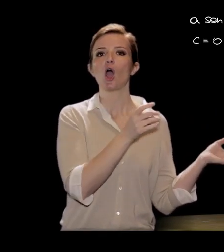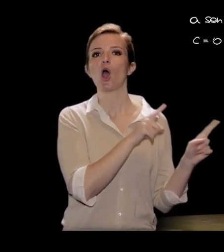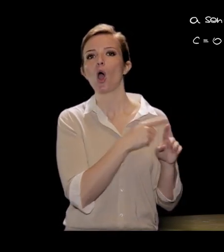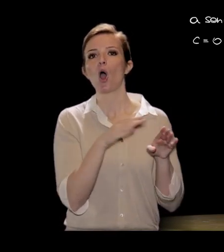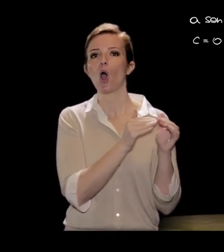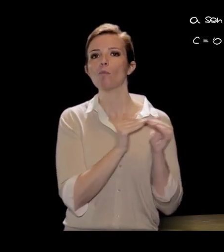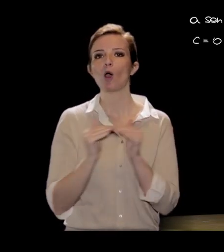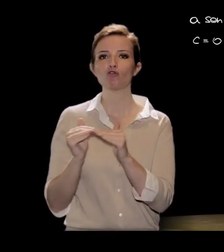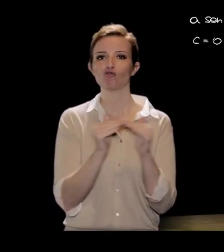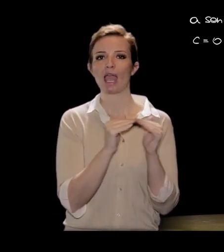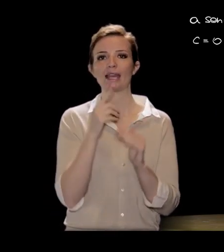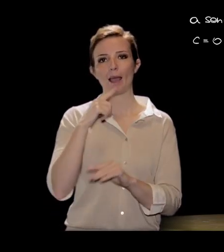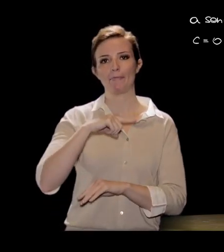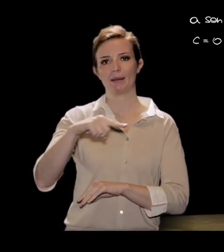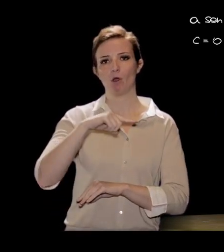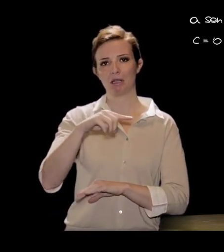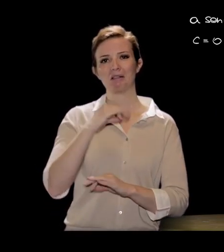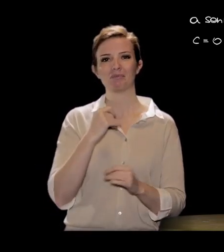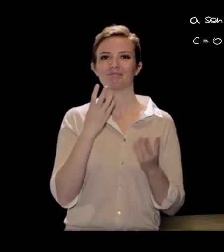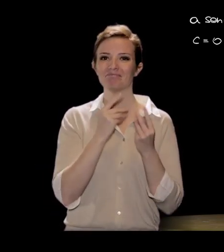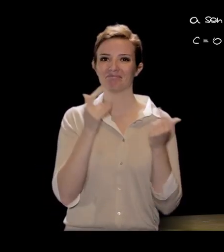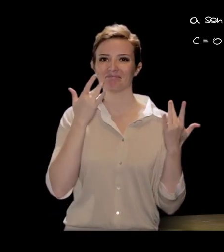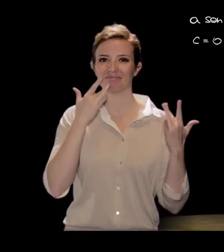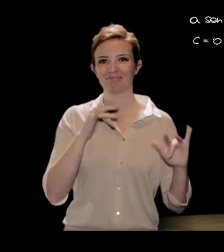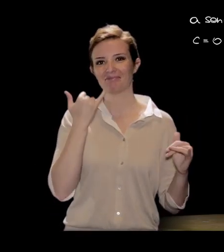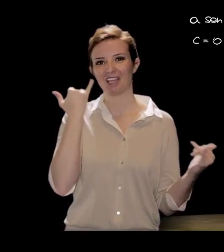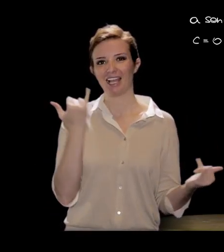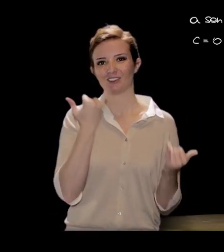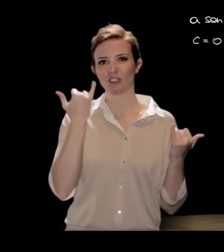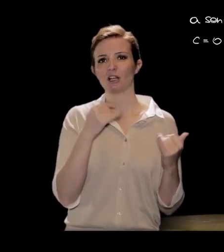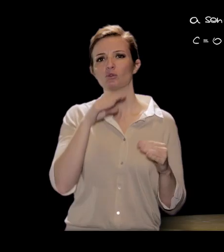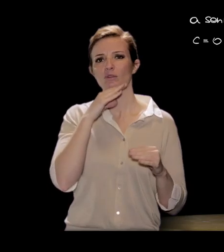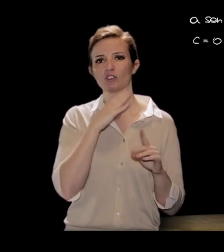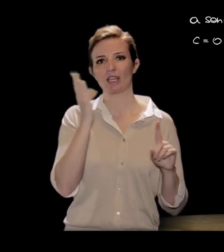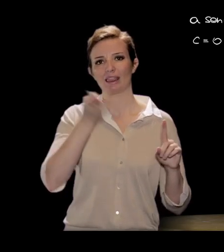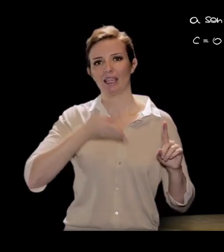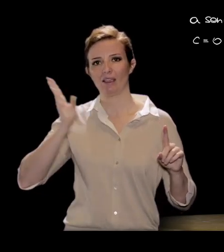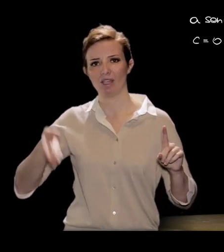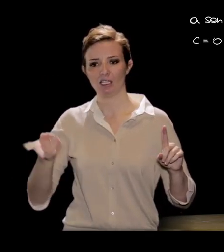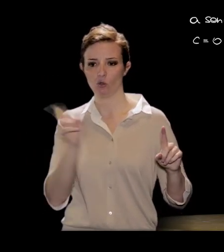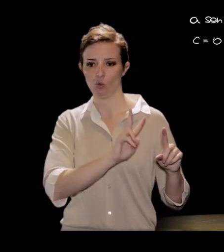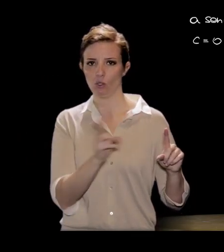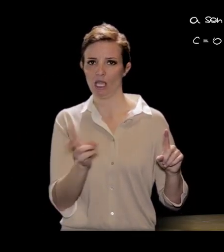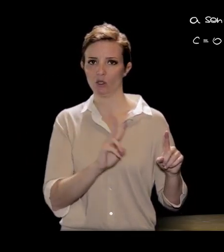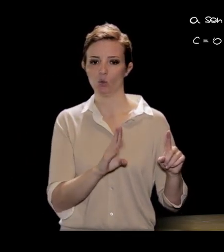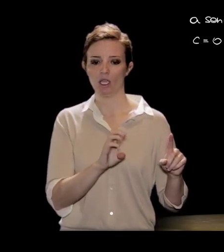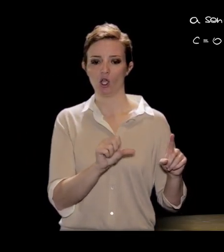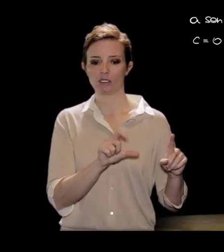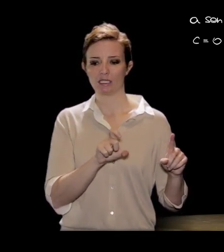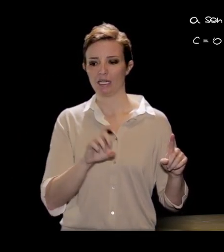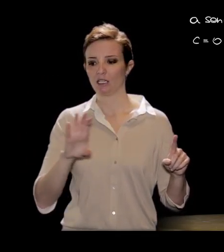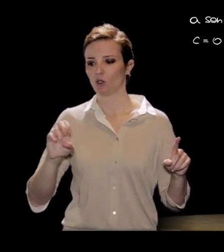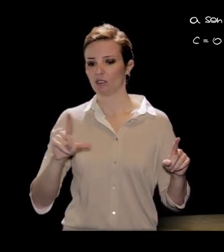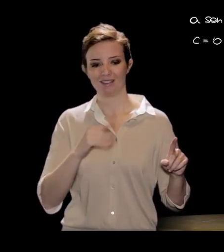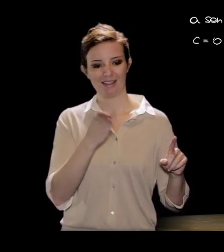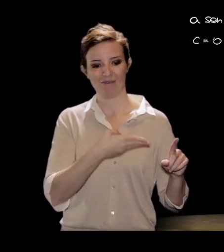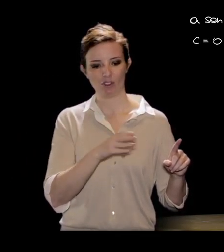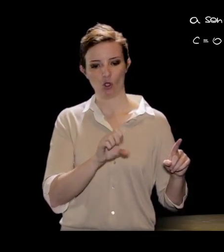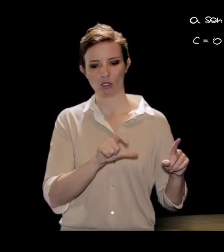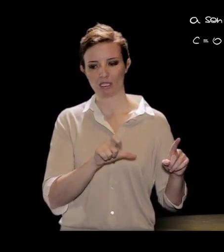primo grado che è facilmente risolvibile andando a dividere il primo e secondo membro per cos x e ottenendo quindi